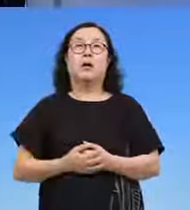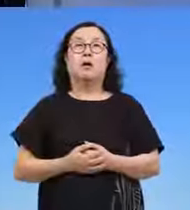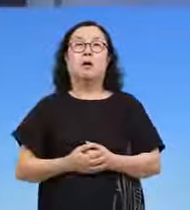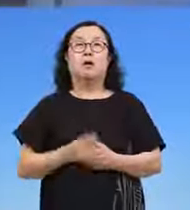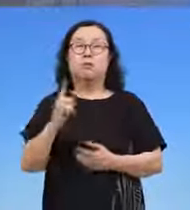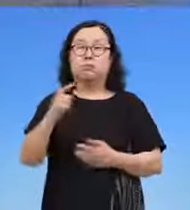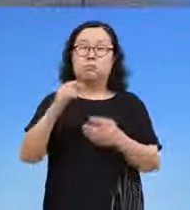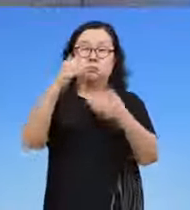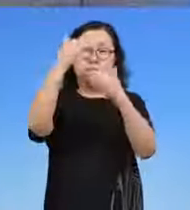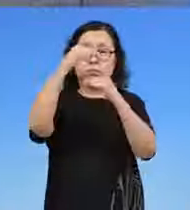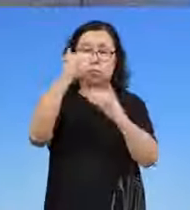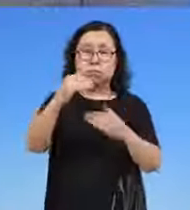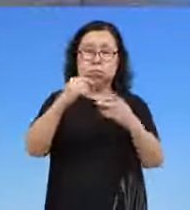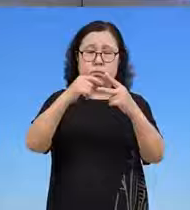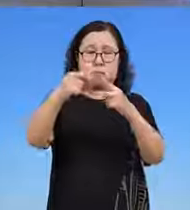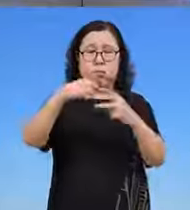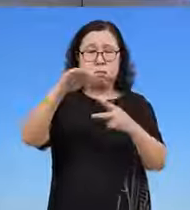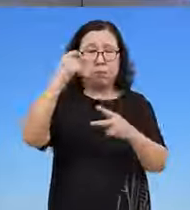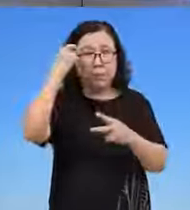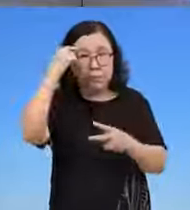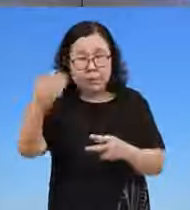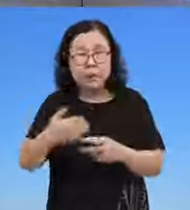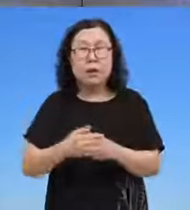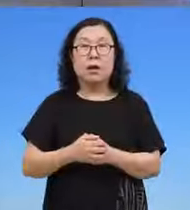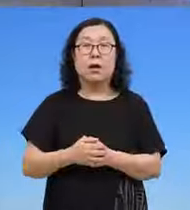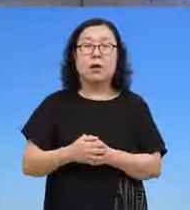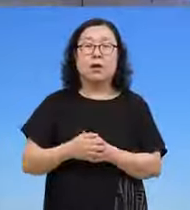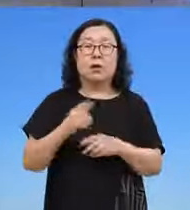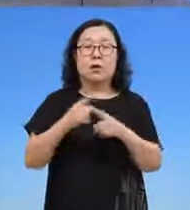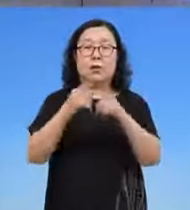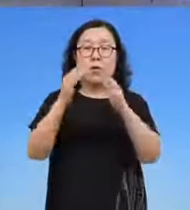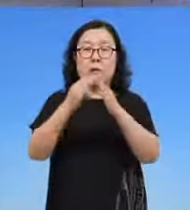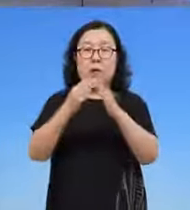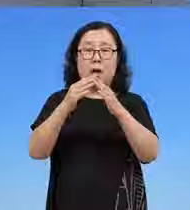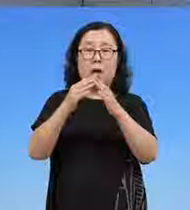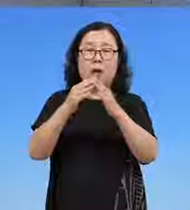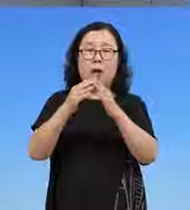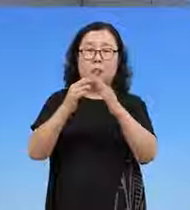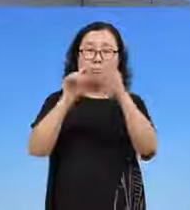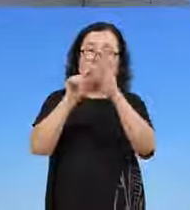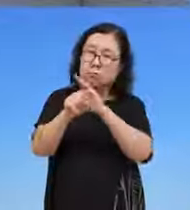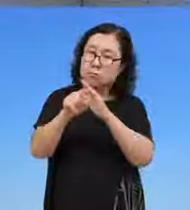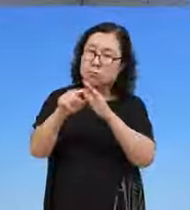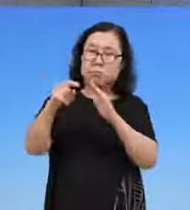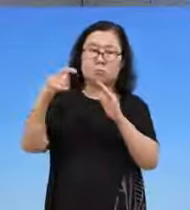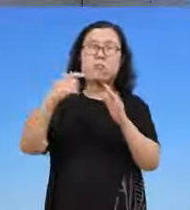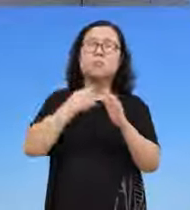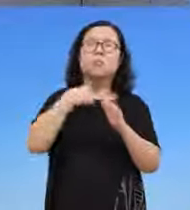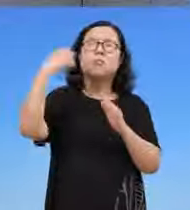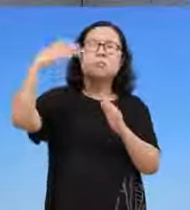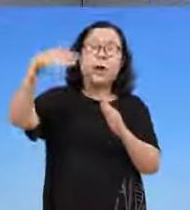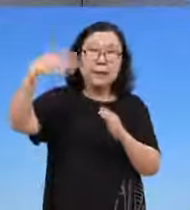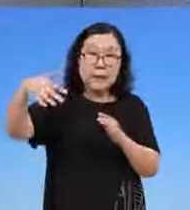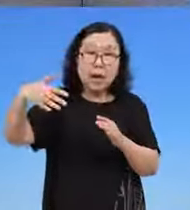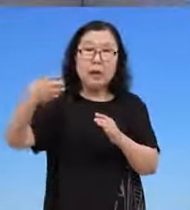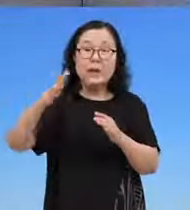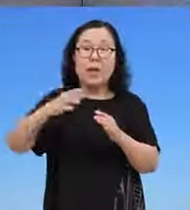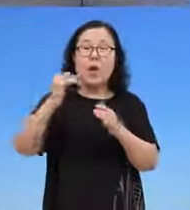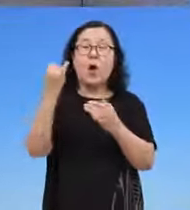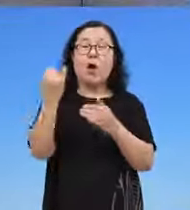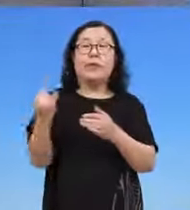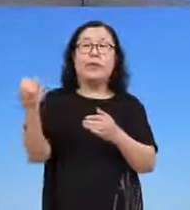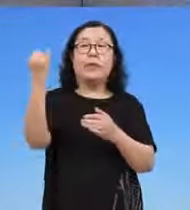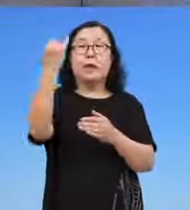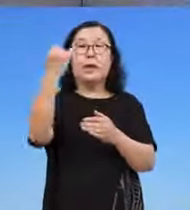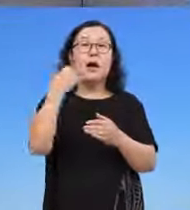되세요? 그 당시로 교회라는 데를 한 번도 가본 적이 없는 분이에요. 성경이 뭔지를 모르는 분이에요. 그런데